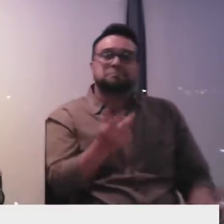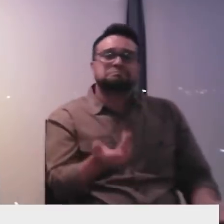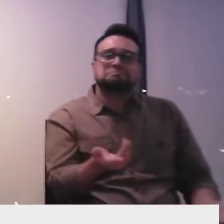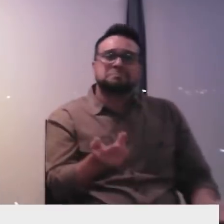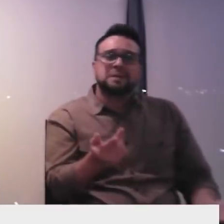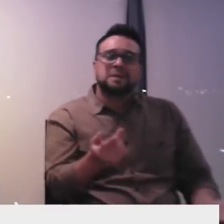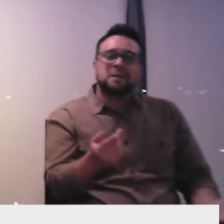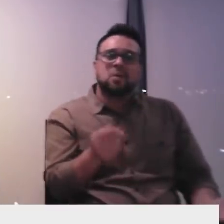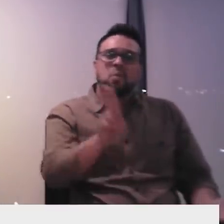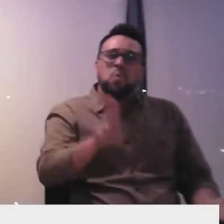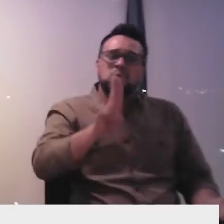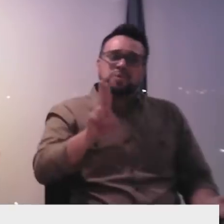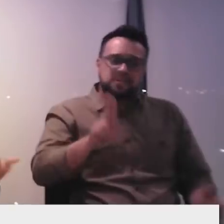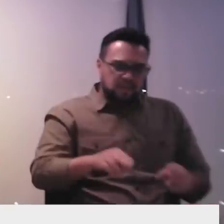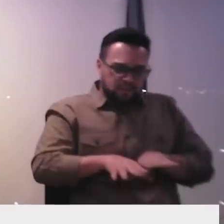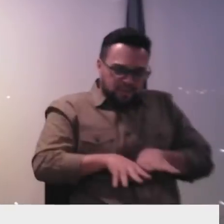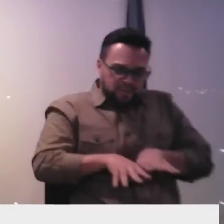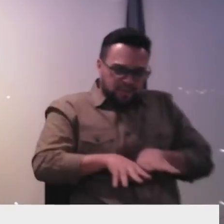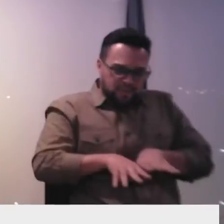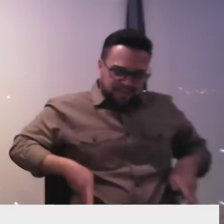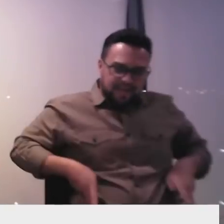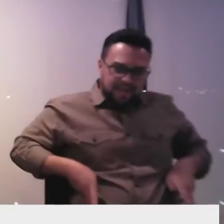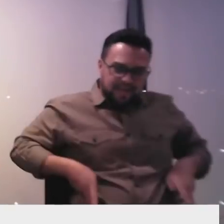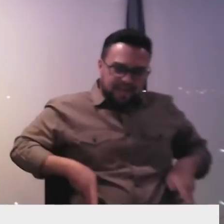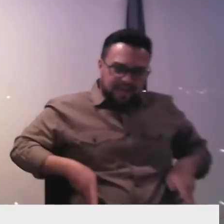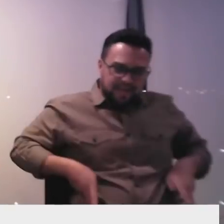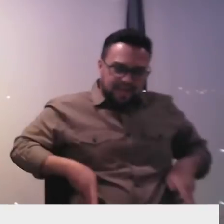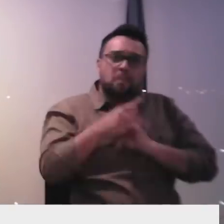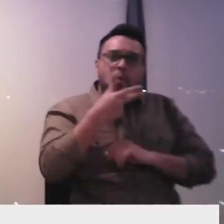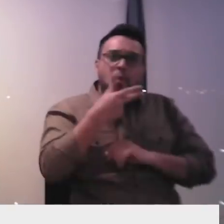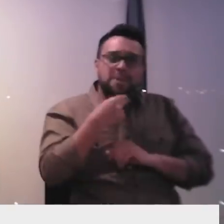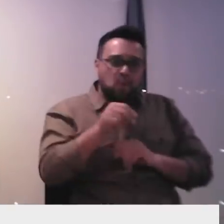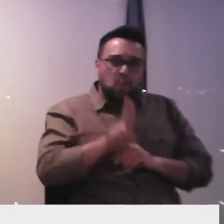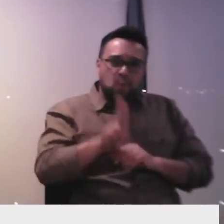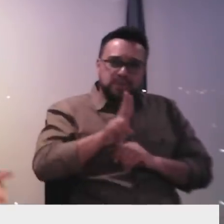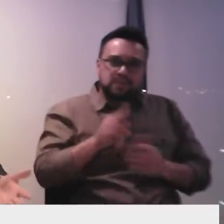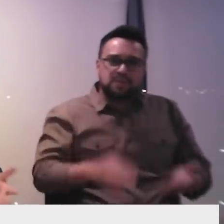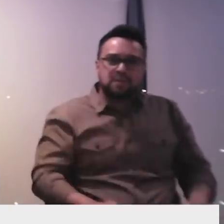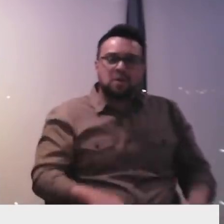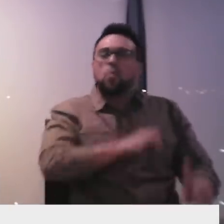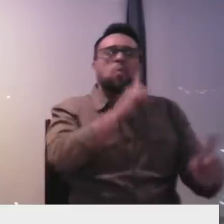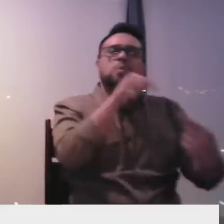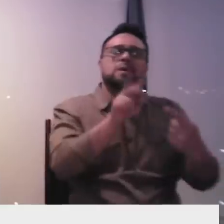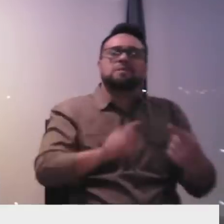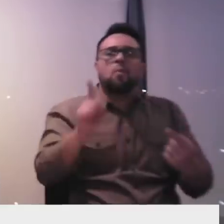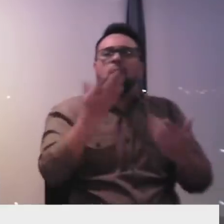com saia. Como a gente vê, infelizmente, em muitas escolas por aí, o objetivo não é